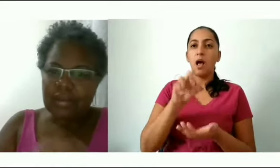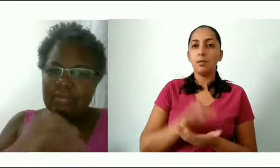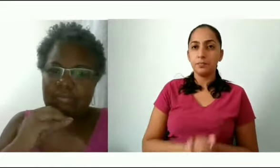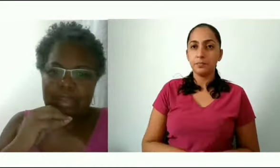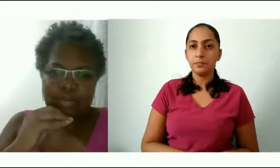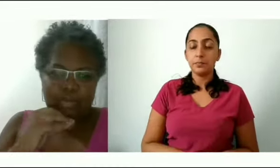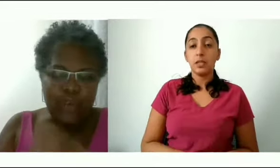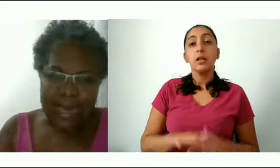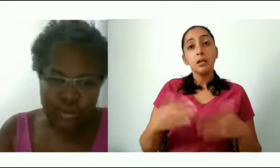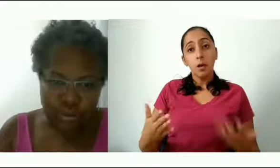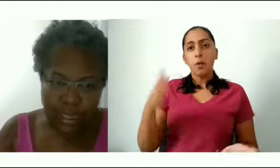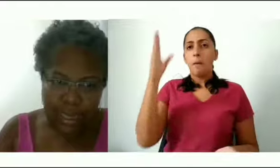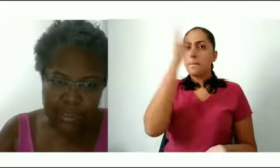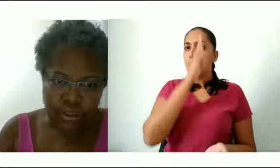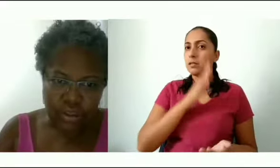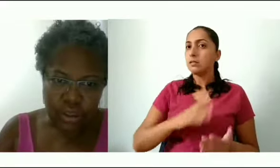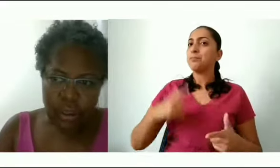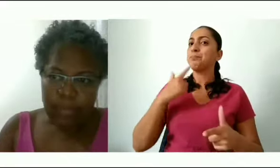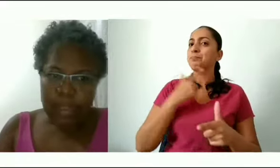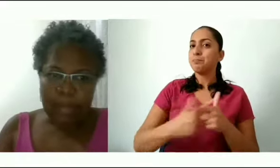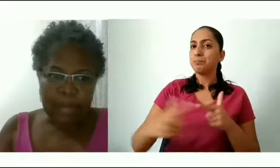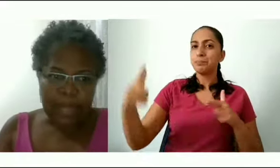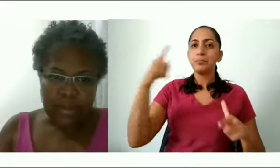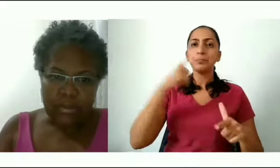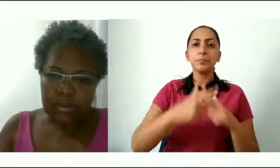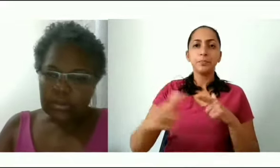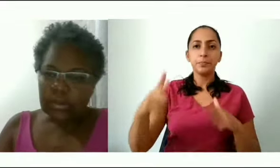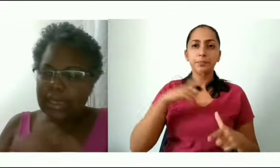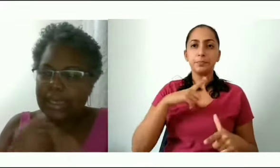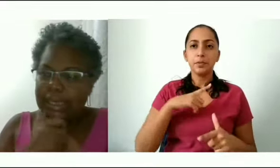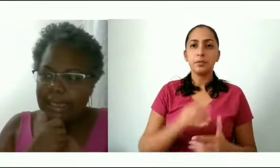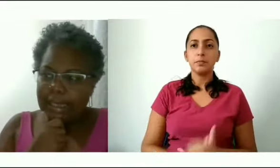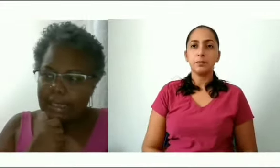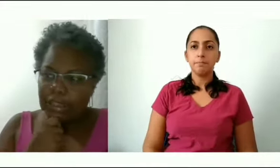Existem vários jornais, porque primeiro